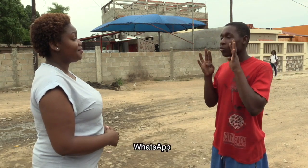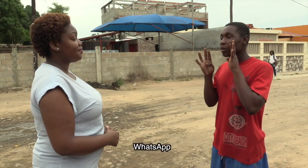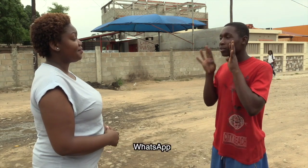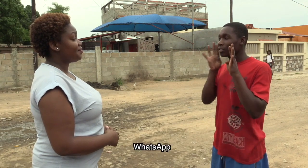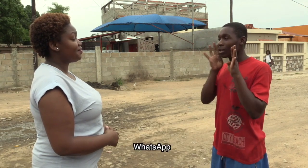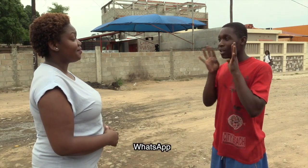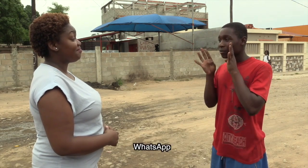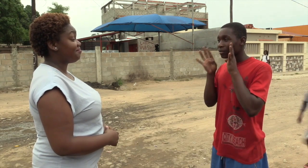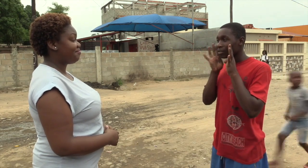WhatsApp,